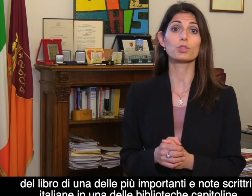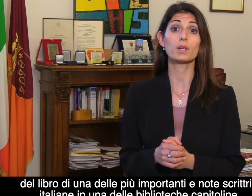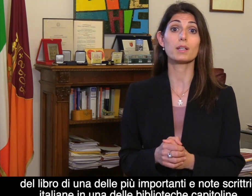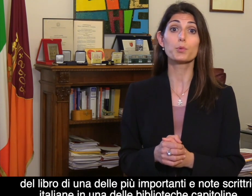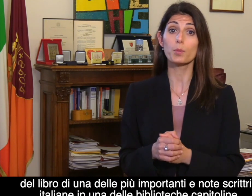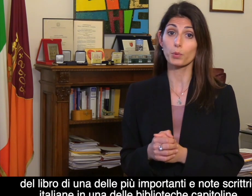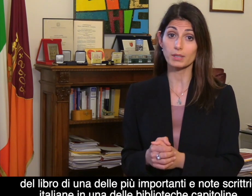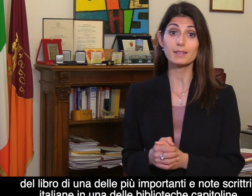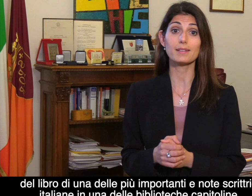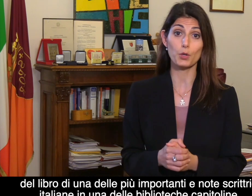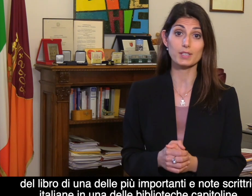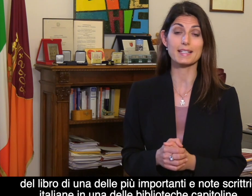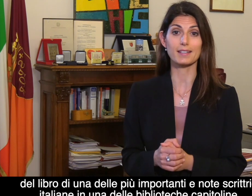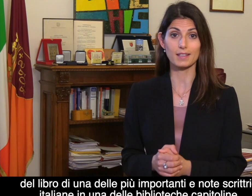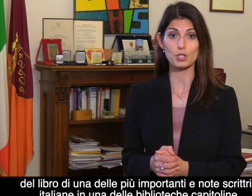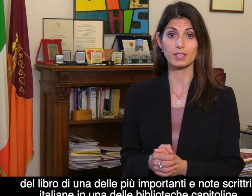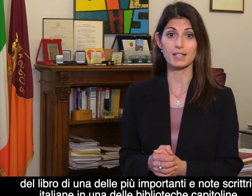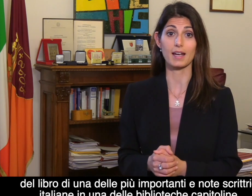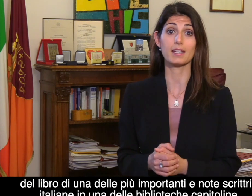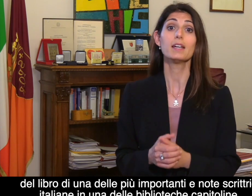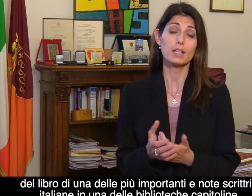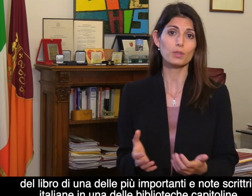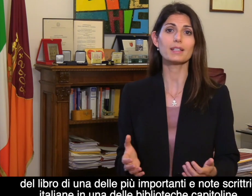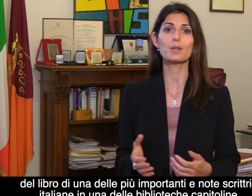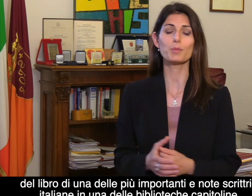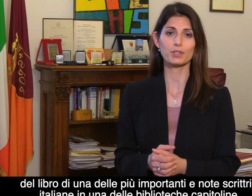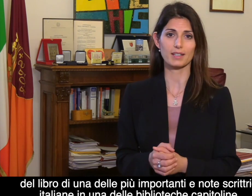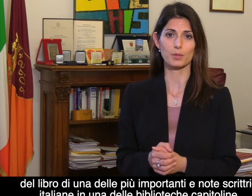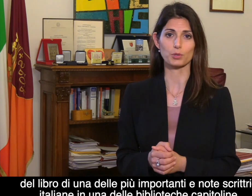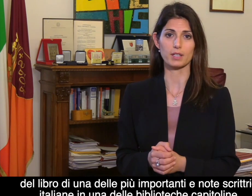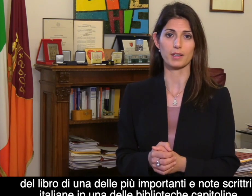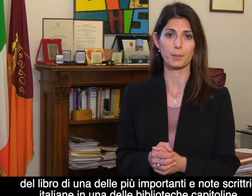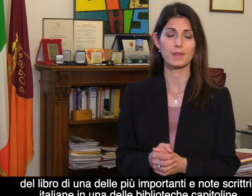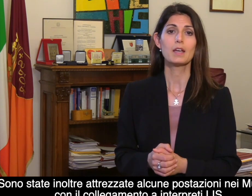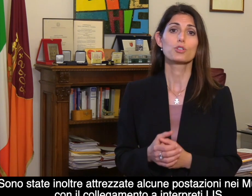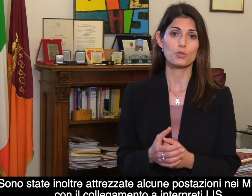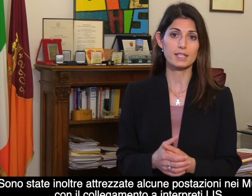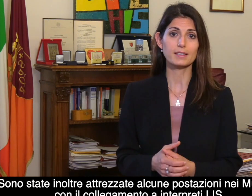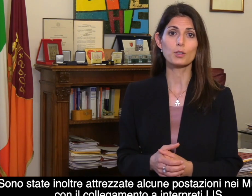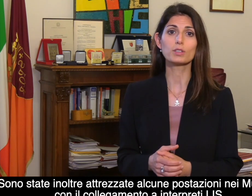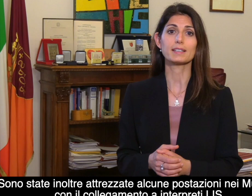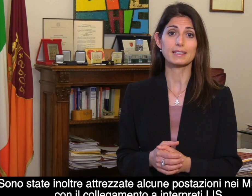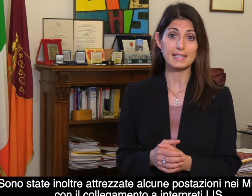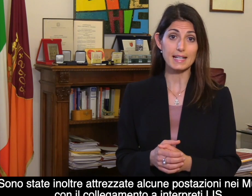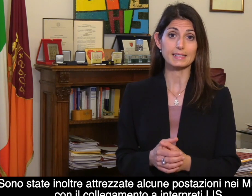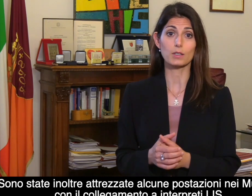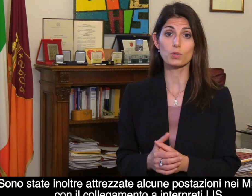una delle più importanti e note scrittrici italiane in una delle perché capitoline sono state inoltre attrezzate alcune